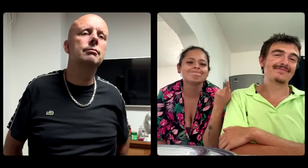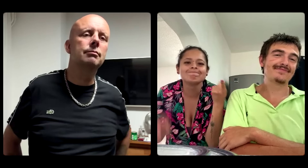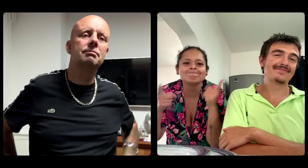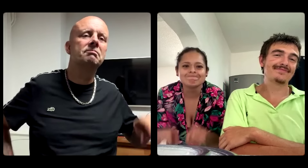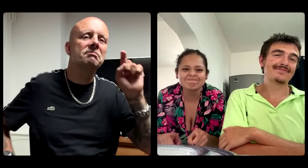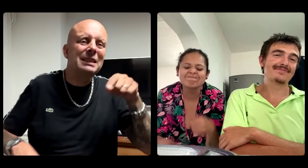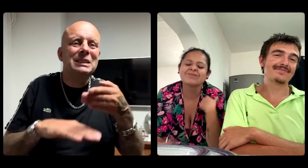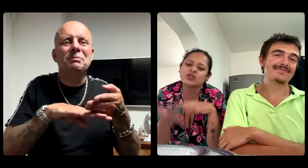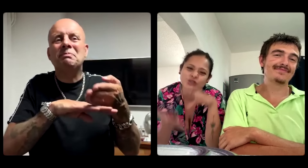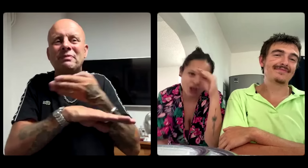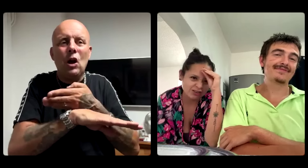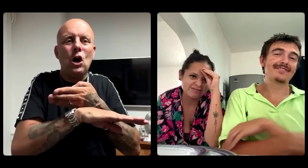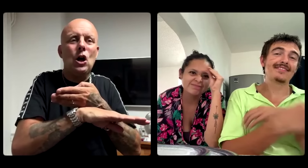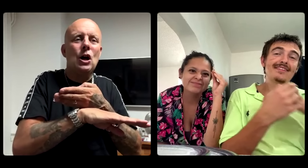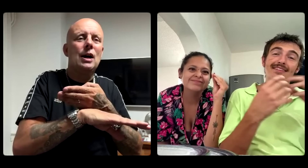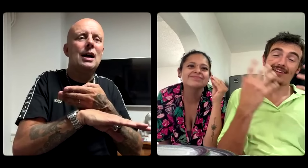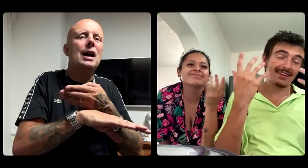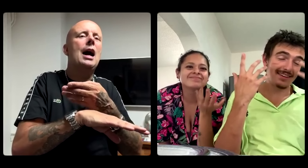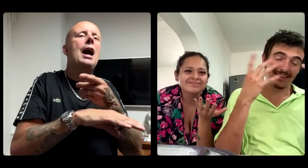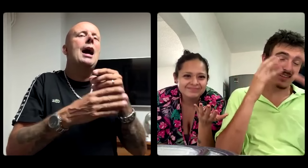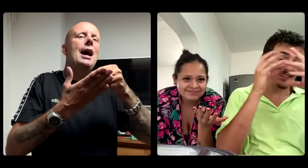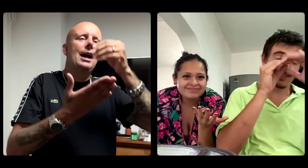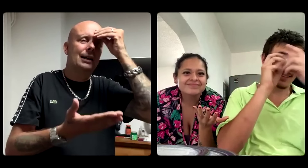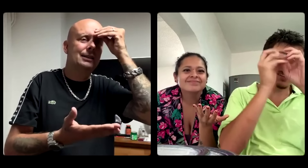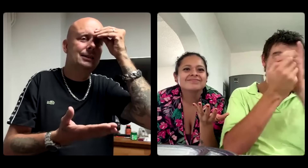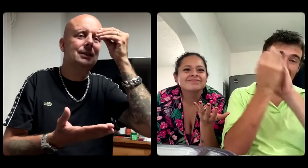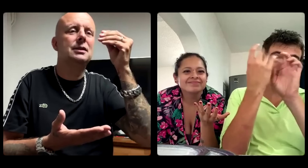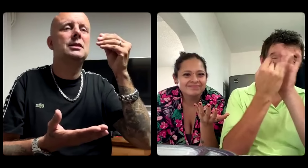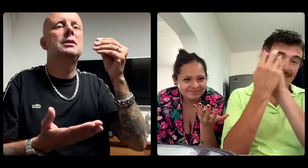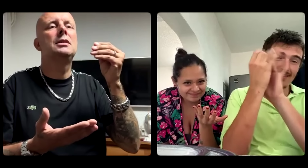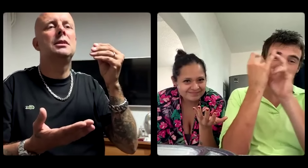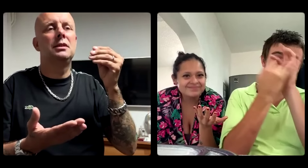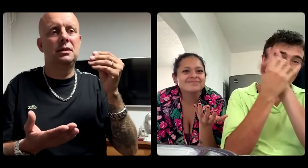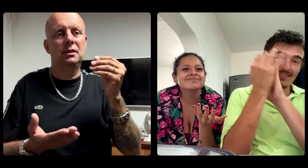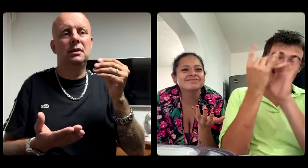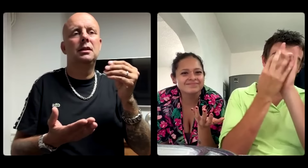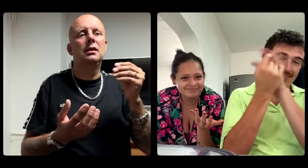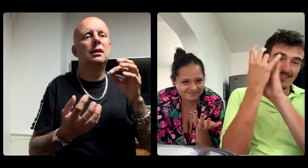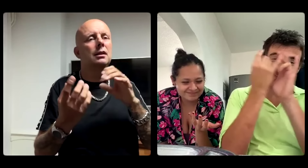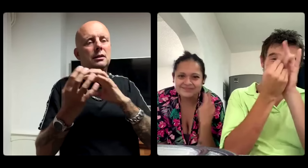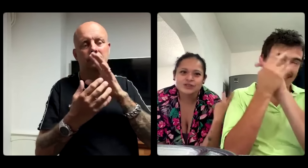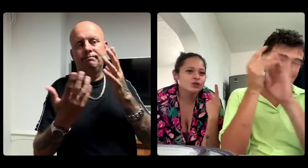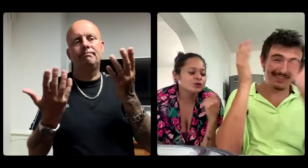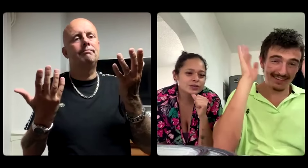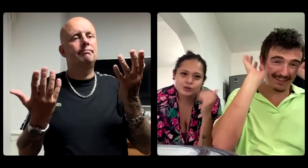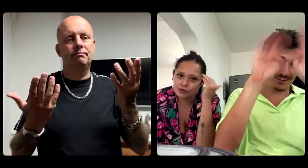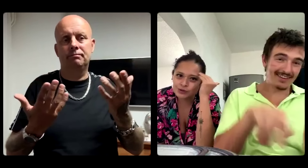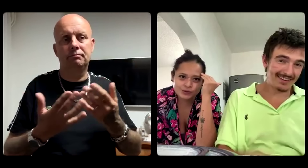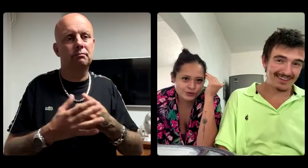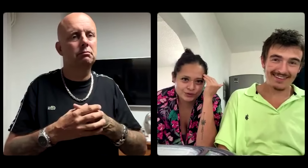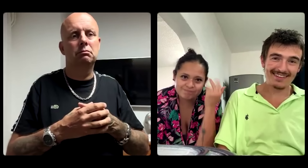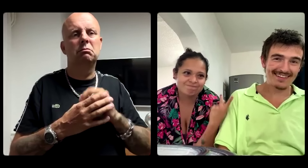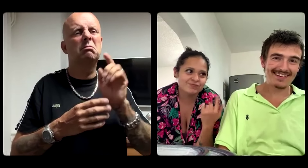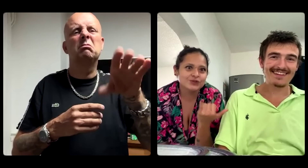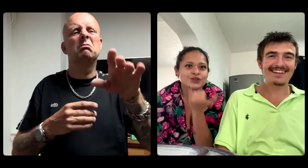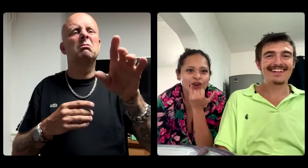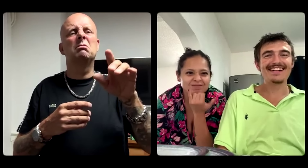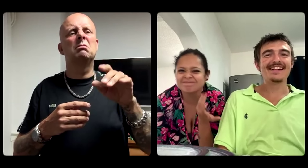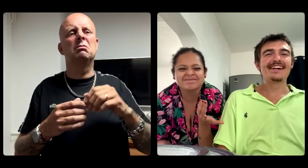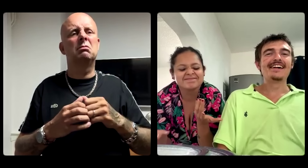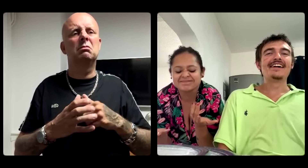ook. Maar het is ook wel geen punt. Blijk. Je mag altijd vragen. Blijk, het is niet erg.